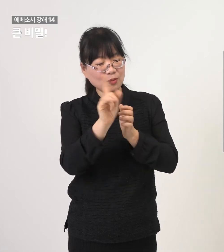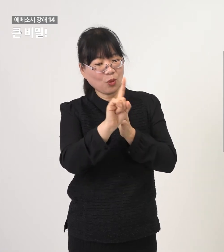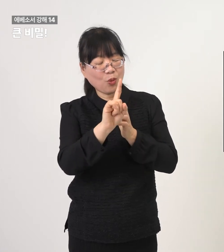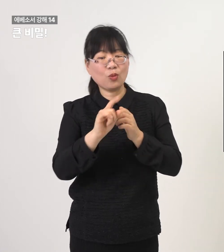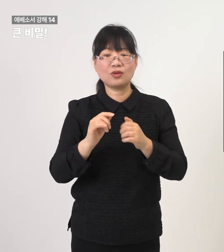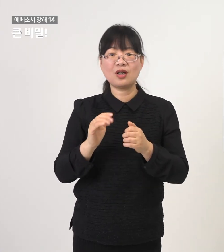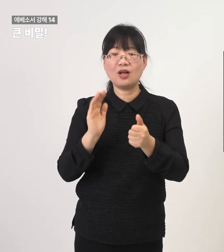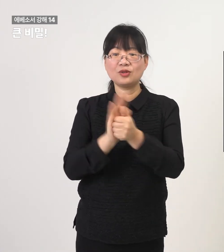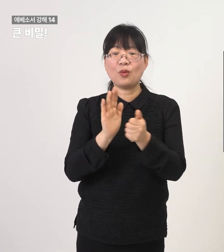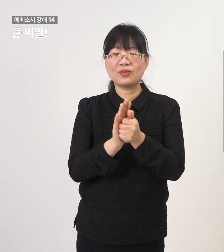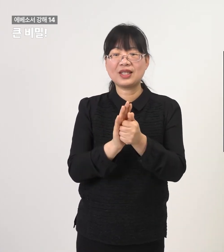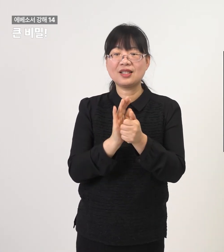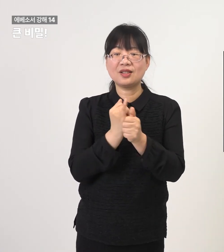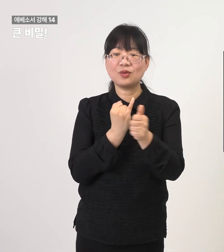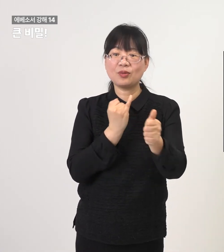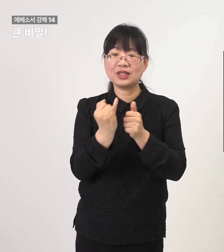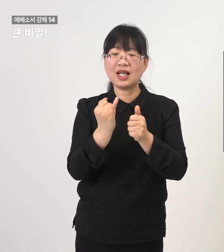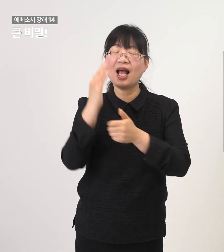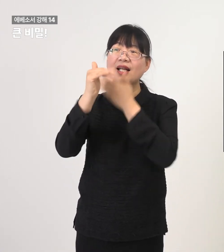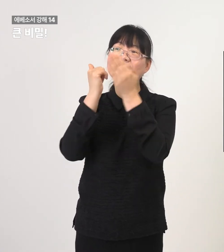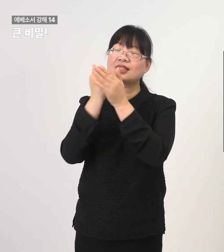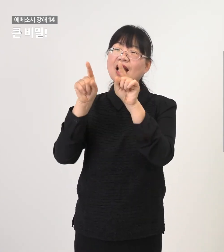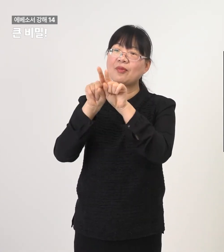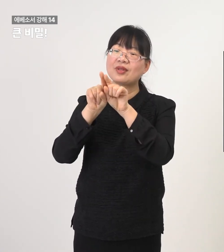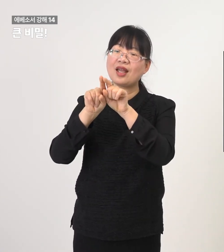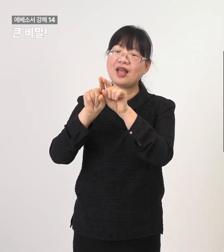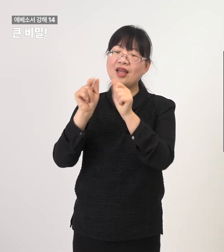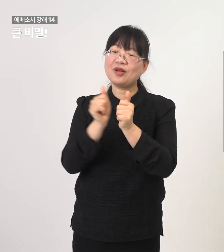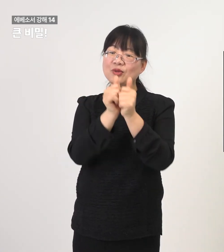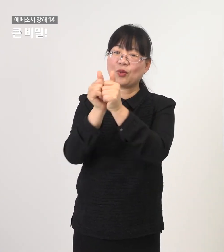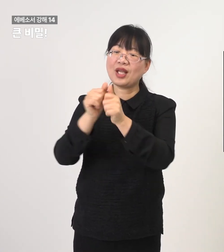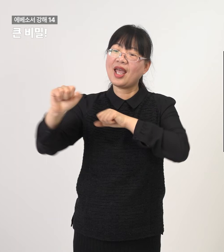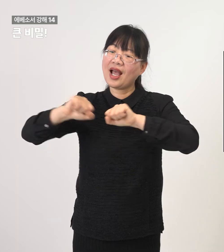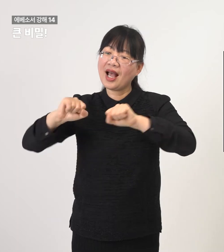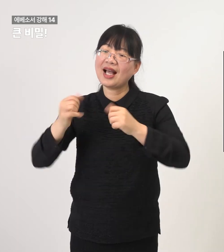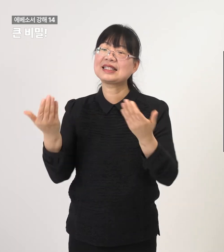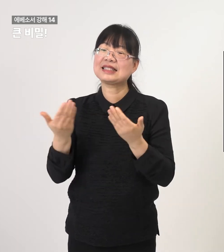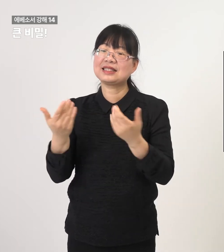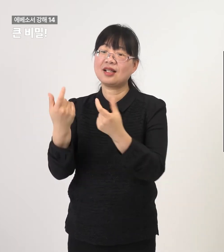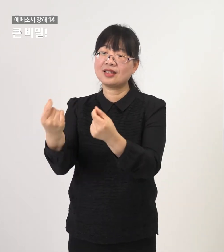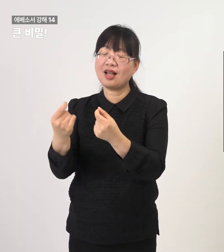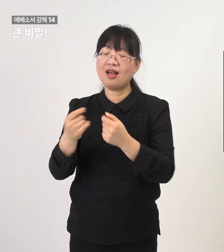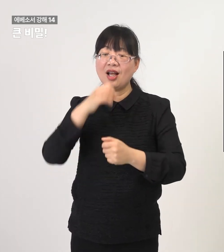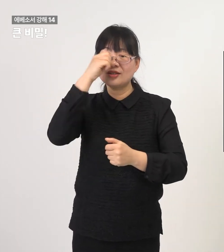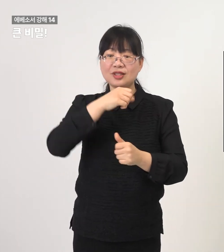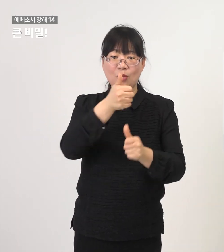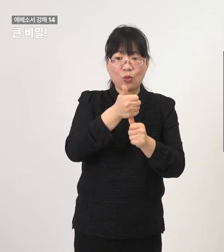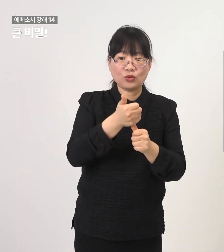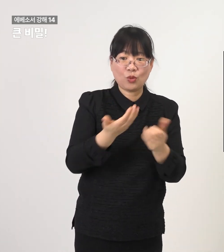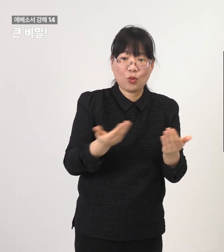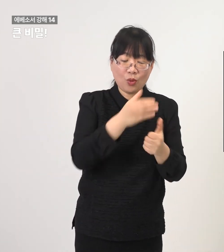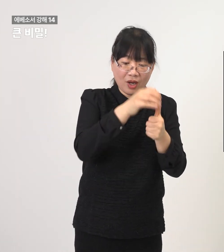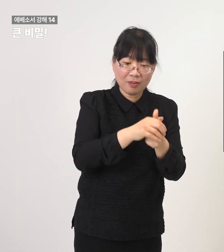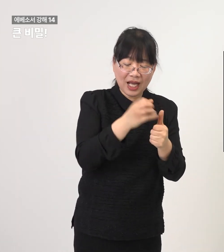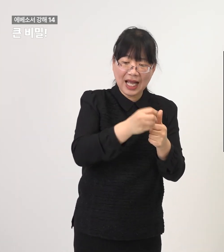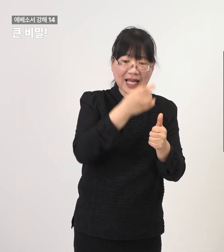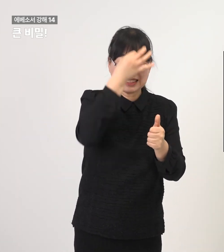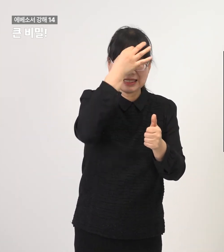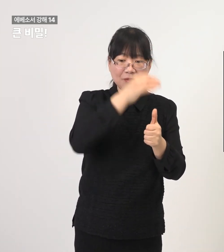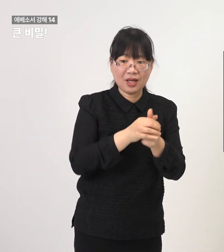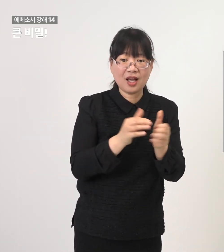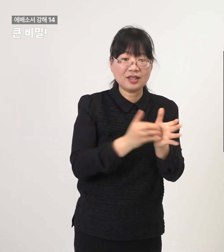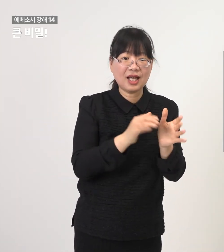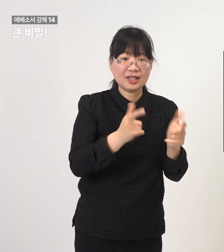하나님과 동역을 하는 문제구나. 그냥 보조적 역할과 기능이